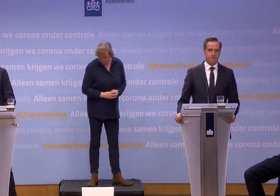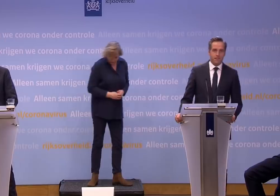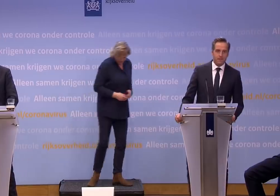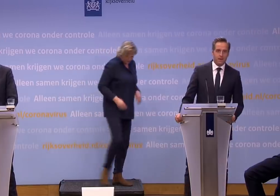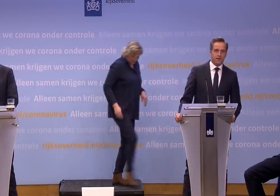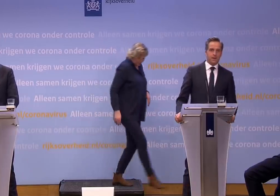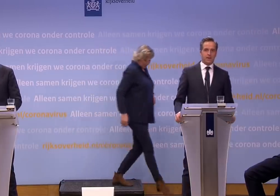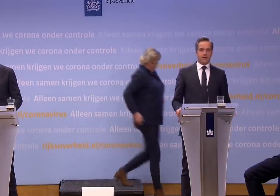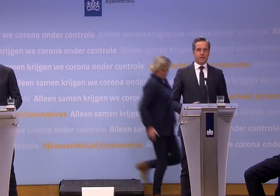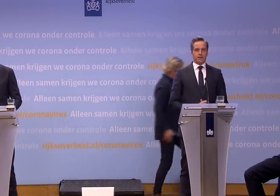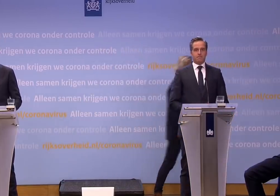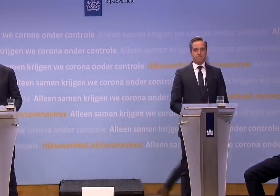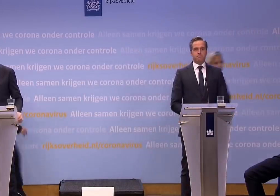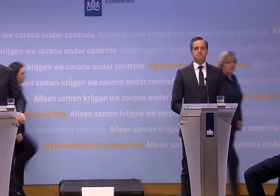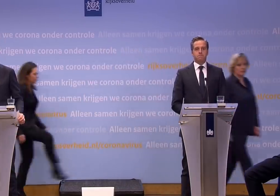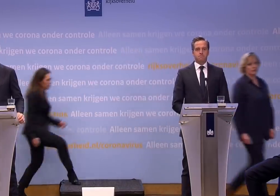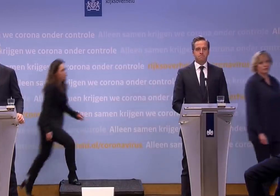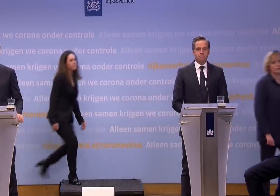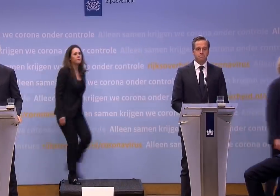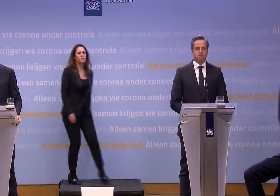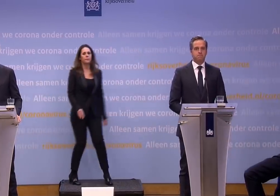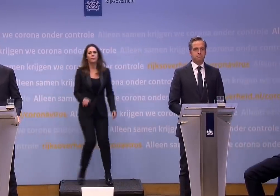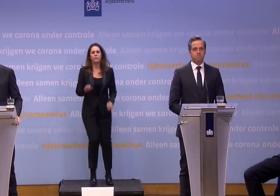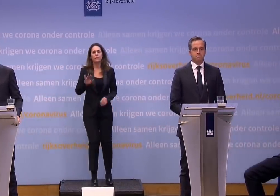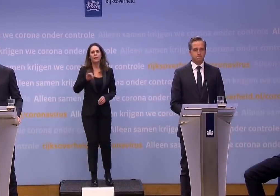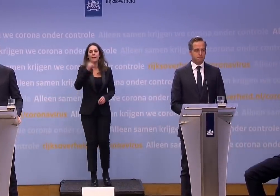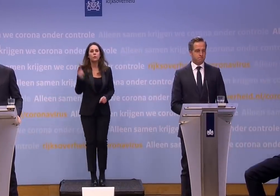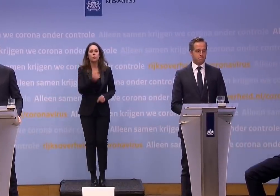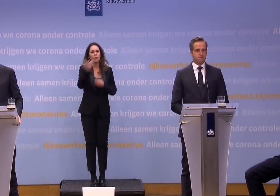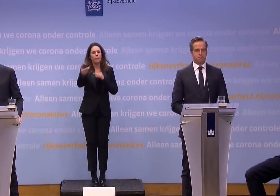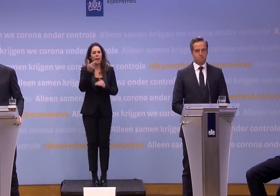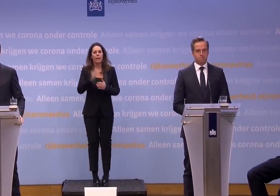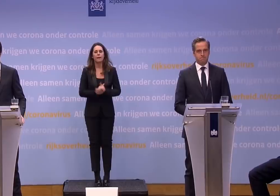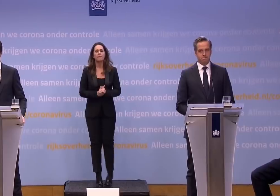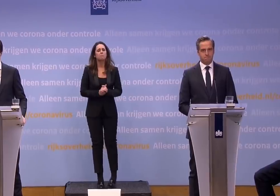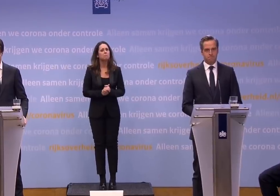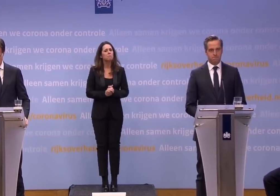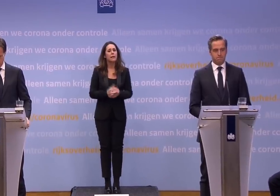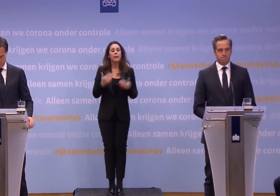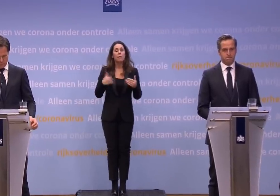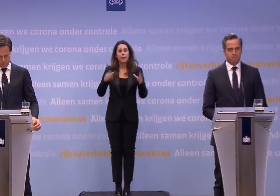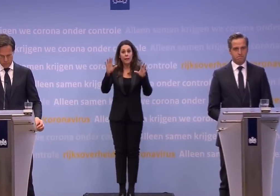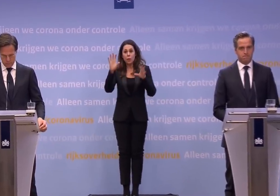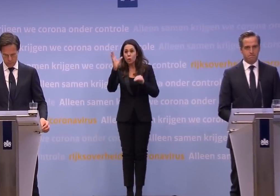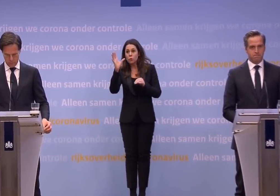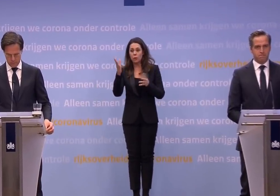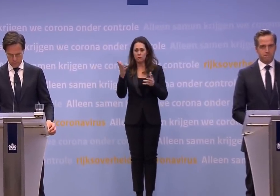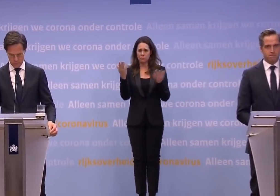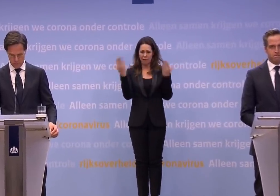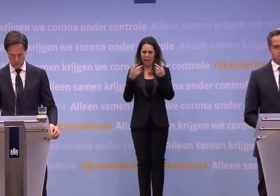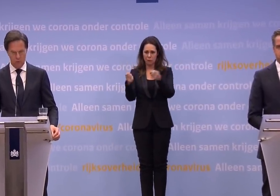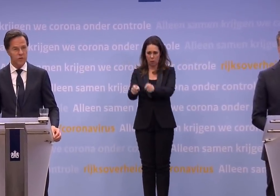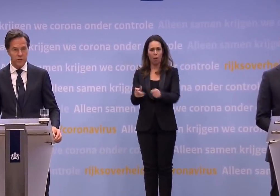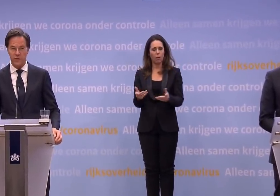Nieuwsuur, aansluitend trouw. Meneer Rutte, heeft een avondklok zin als mensen nog steeds naar kantoor gaan en kantoren vol zitten?